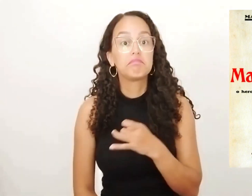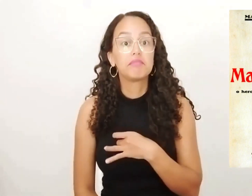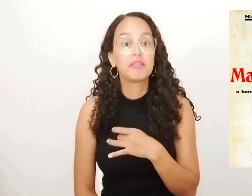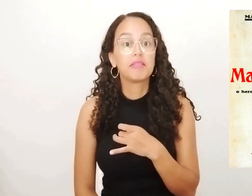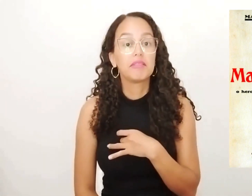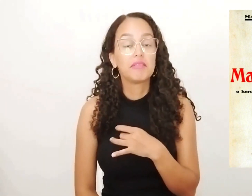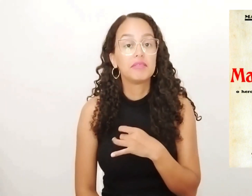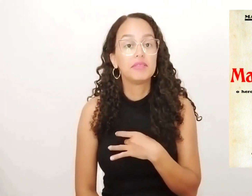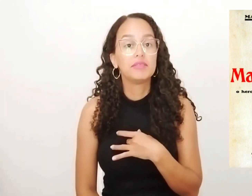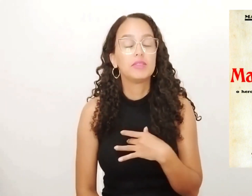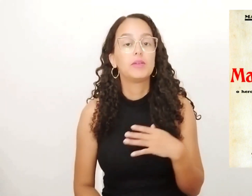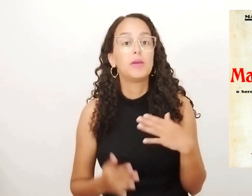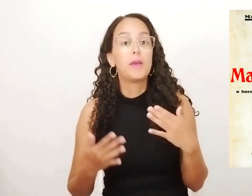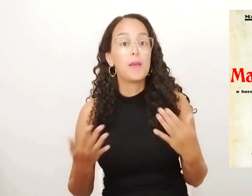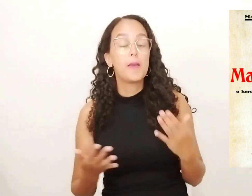com seus 2 irmãos.